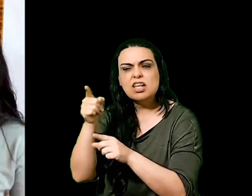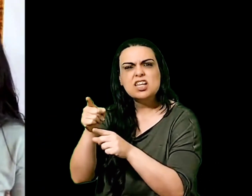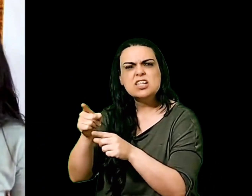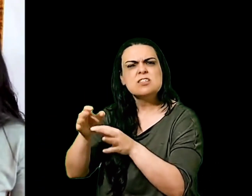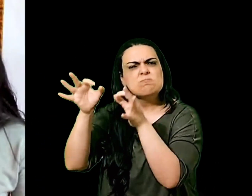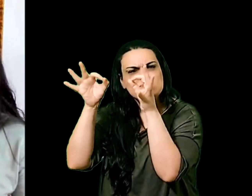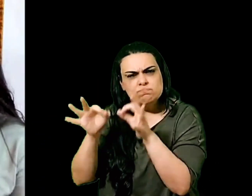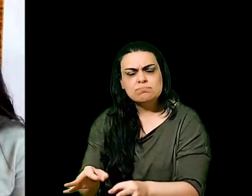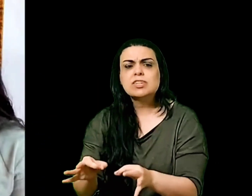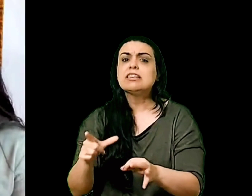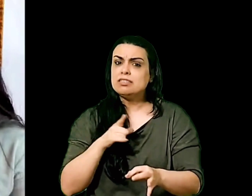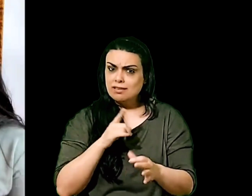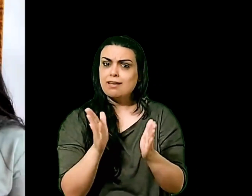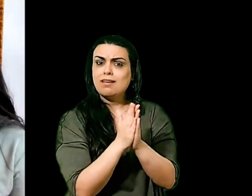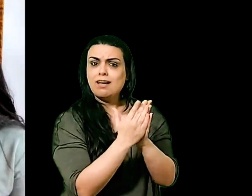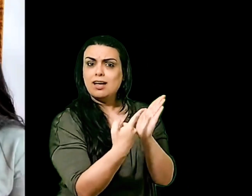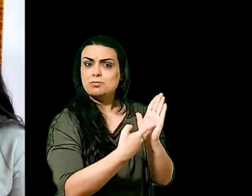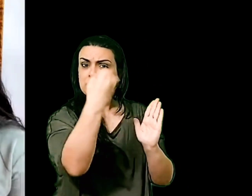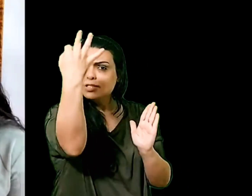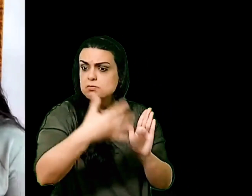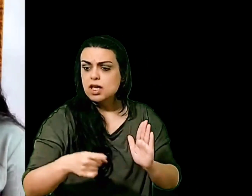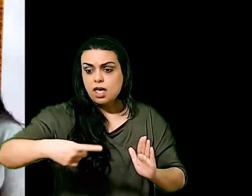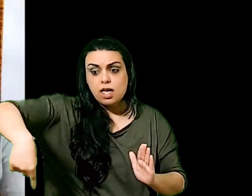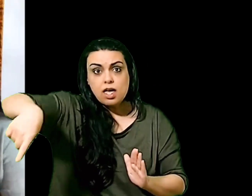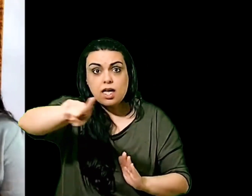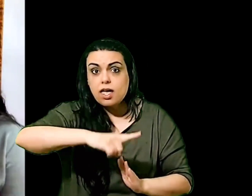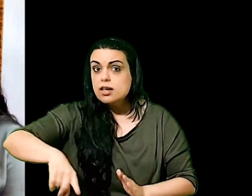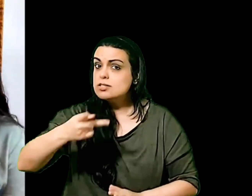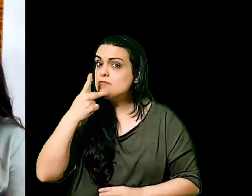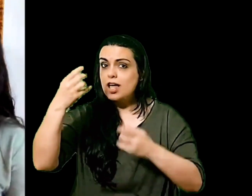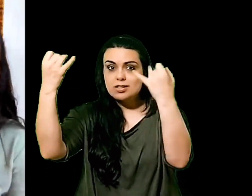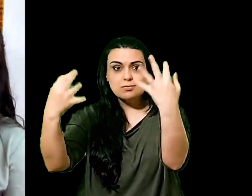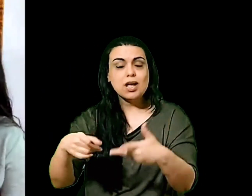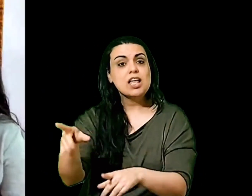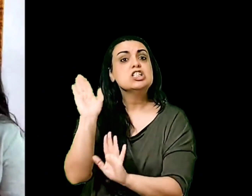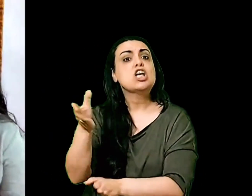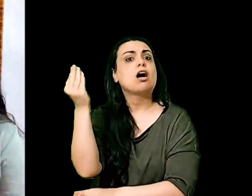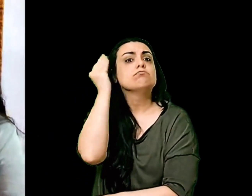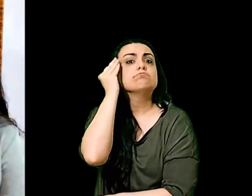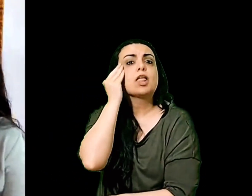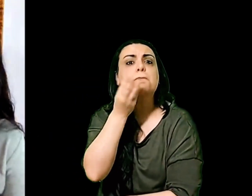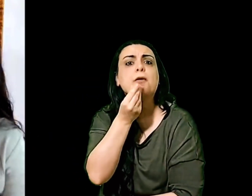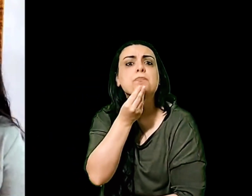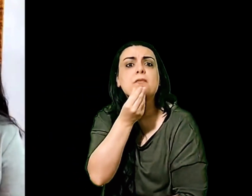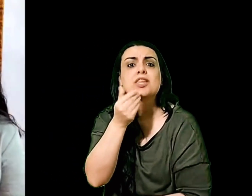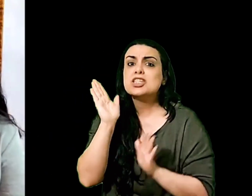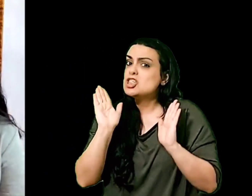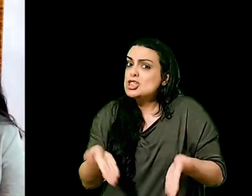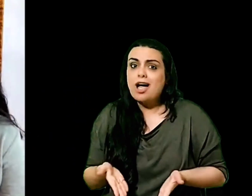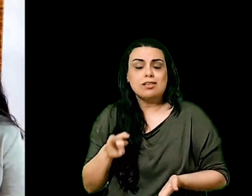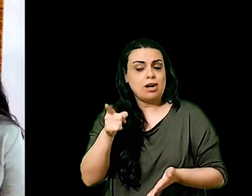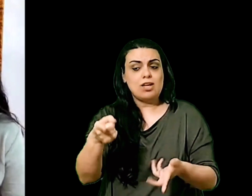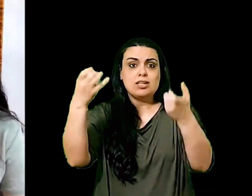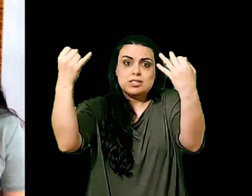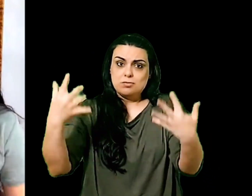maná? Quem pode afirmar que tipo de gosto tem, senão o que eles estão dizendo que tem, porque só eles